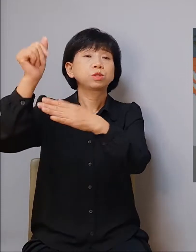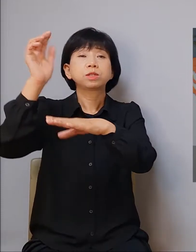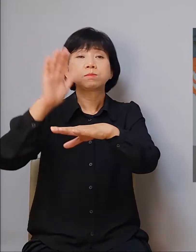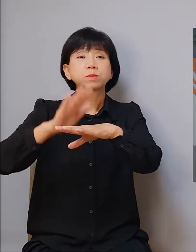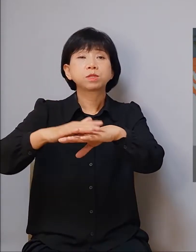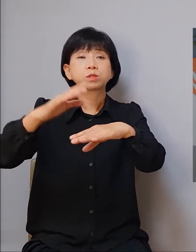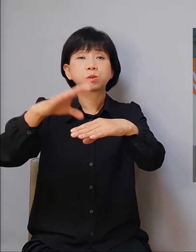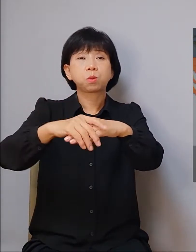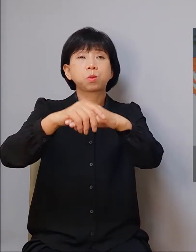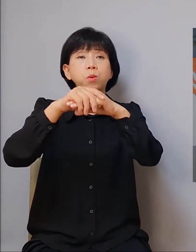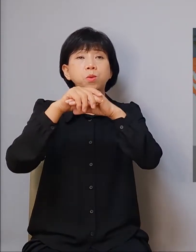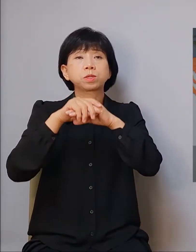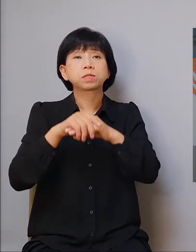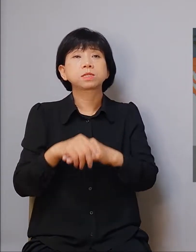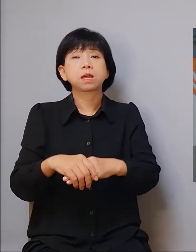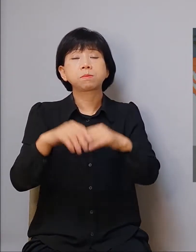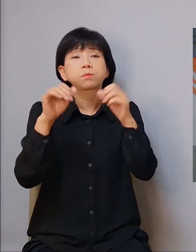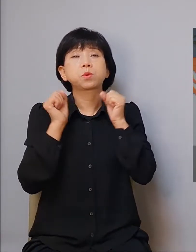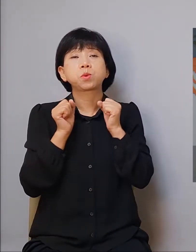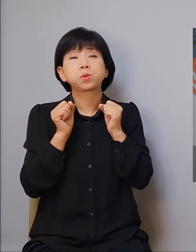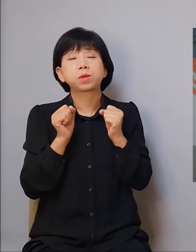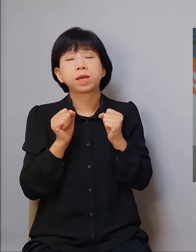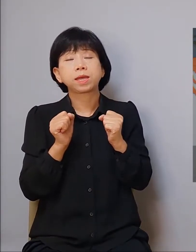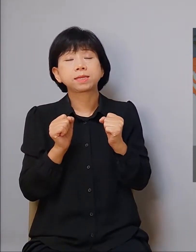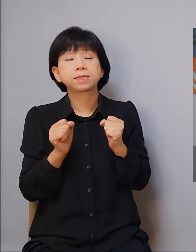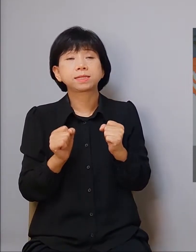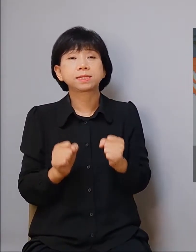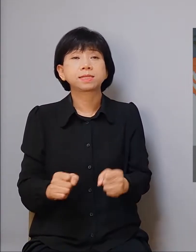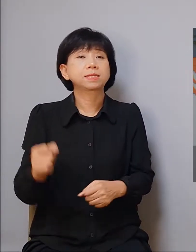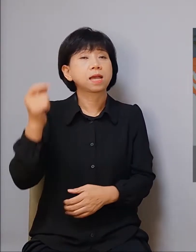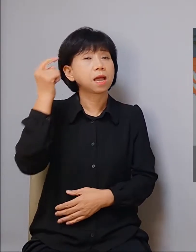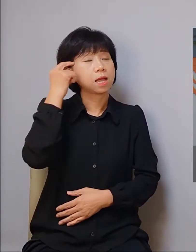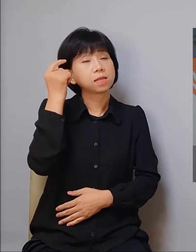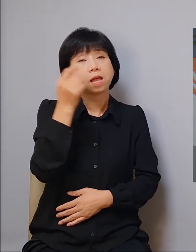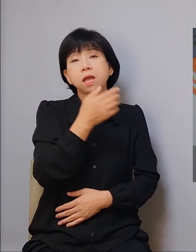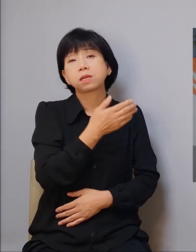내세요 주님이 손잡고